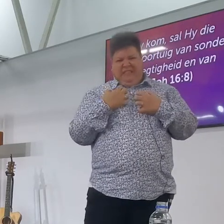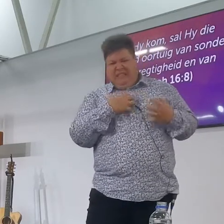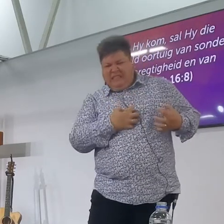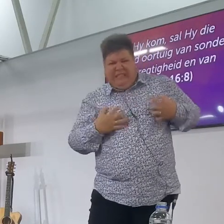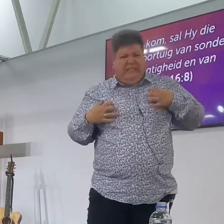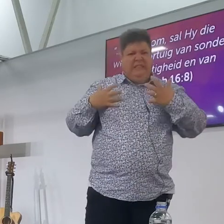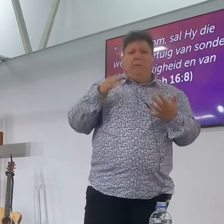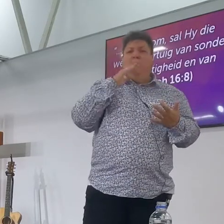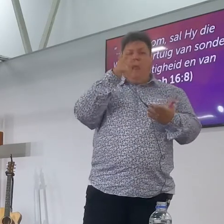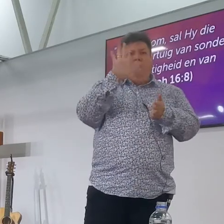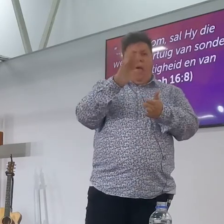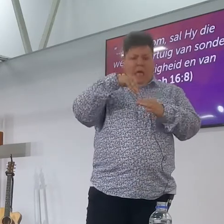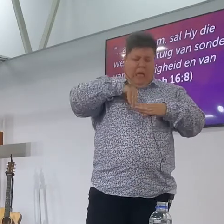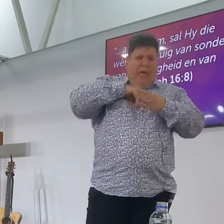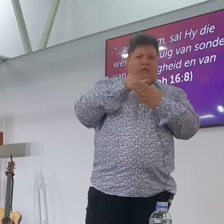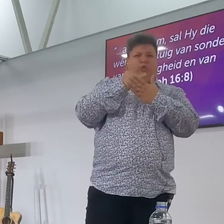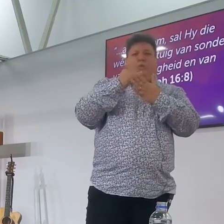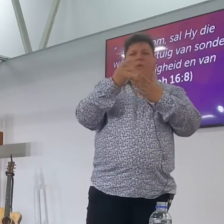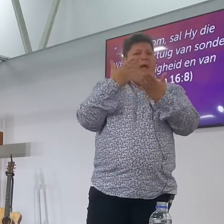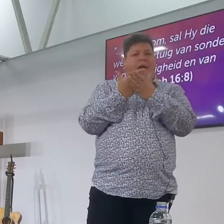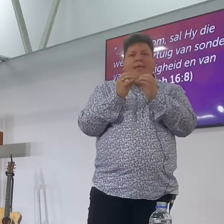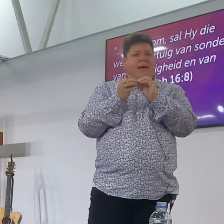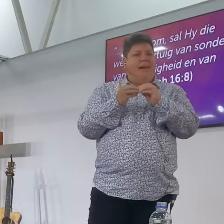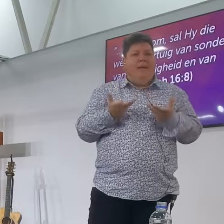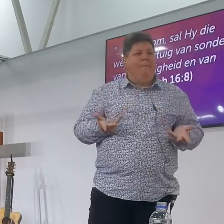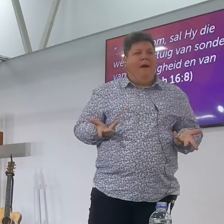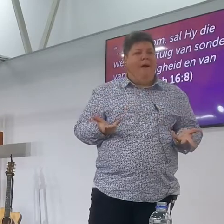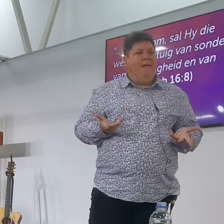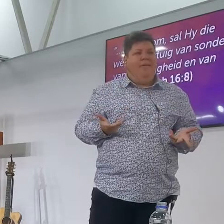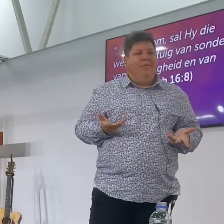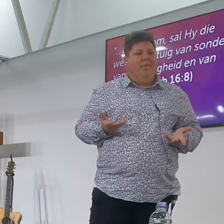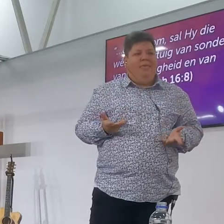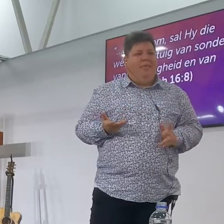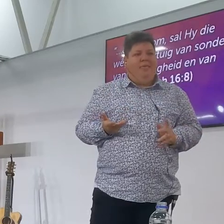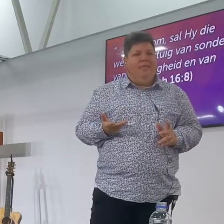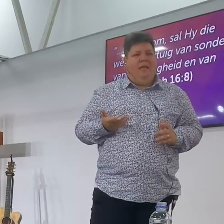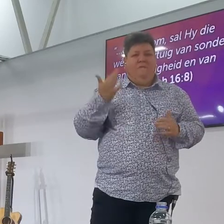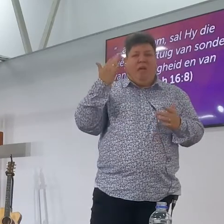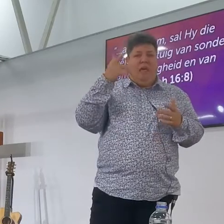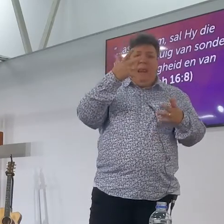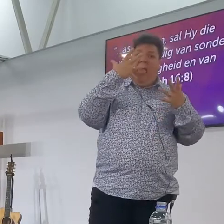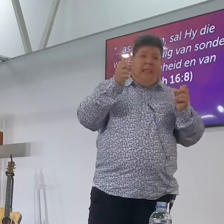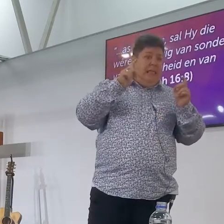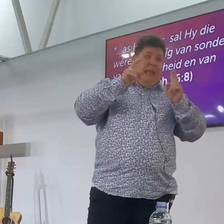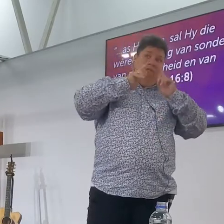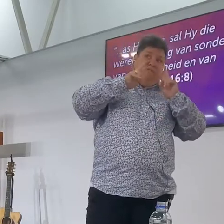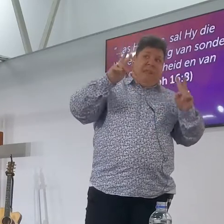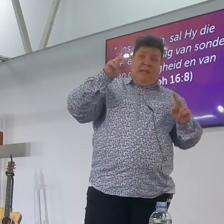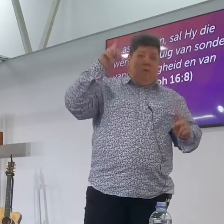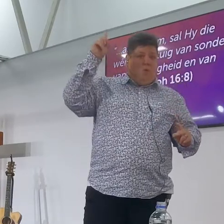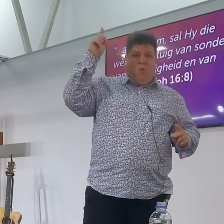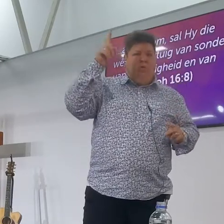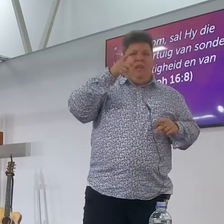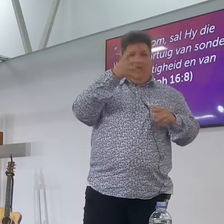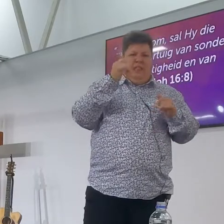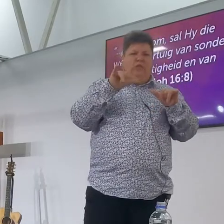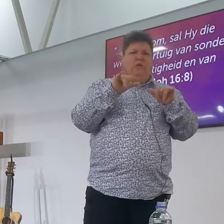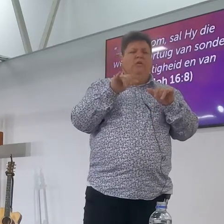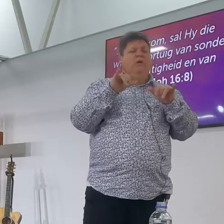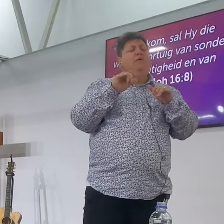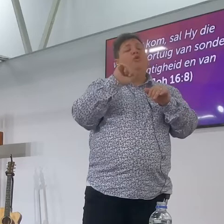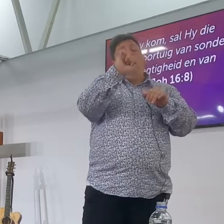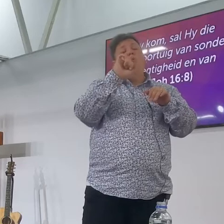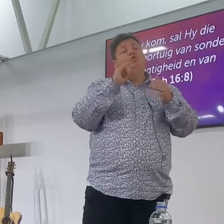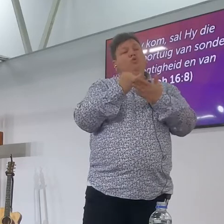wortel. Het julle dit al agtergekom? Elke plek waar ek onvrede met God het, is die wortel daarvan sonde.